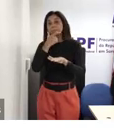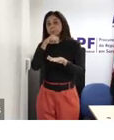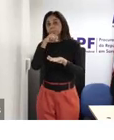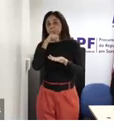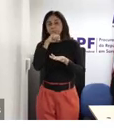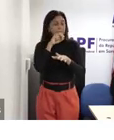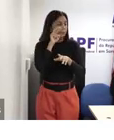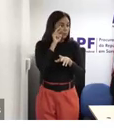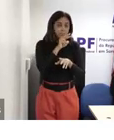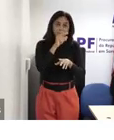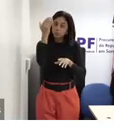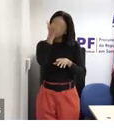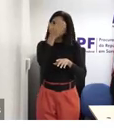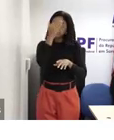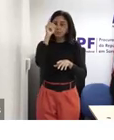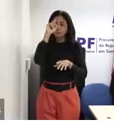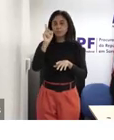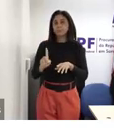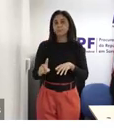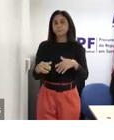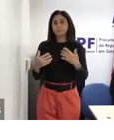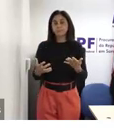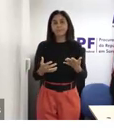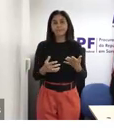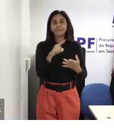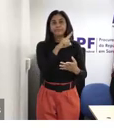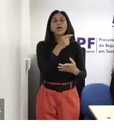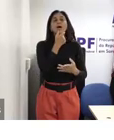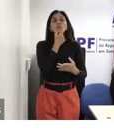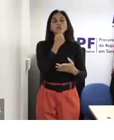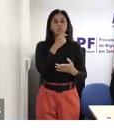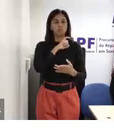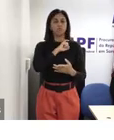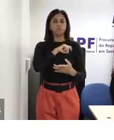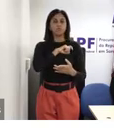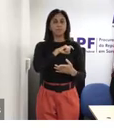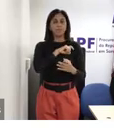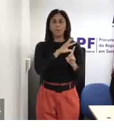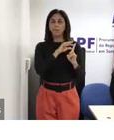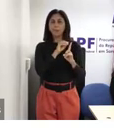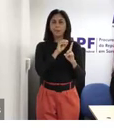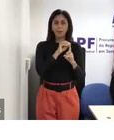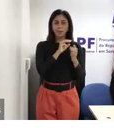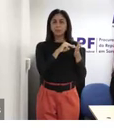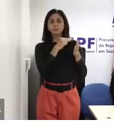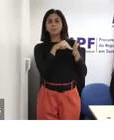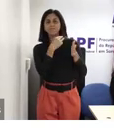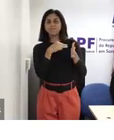essa essa questão dos criminosos conseguirem chegar às crianças e aos adolescentes